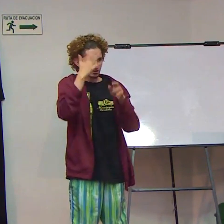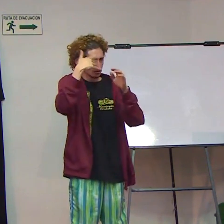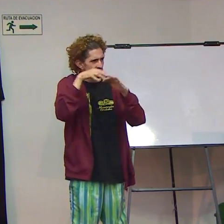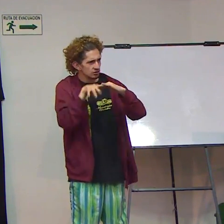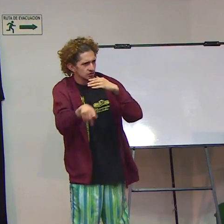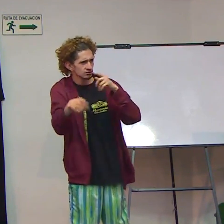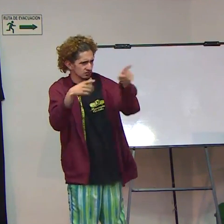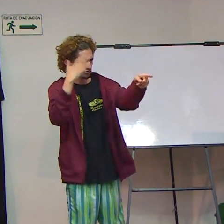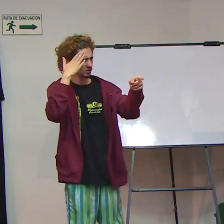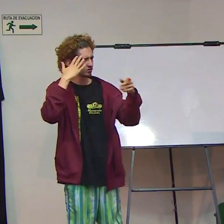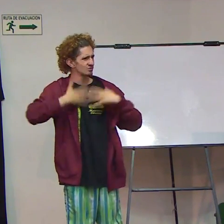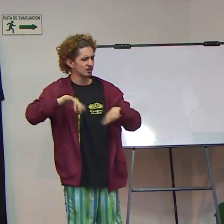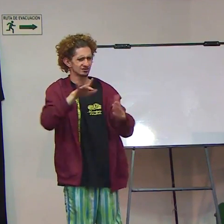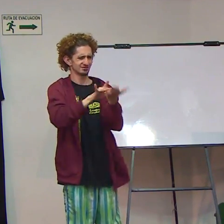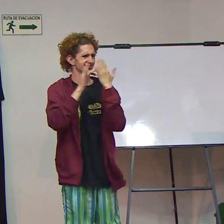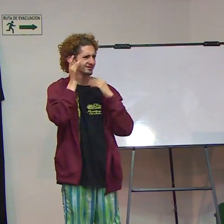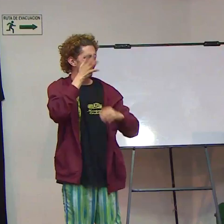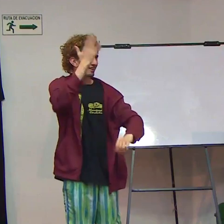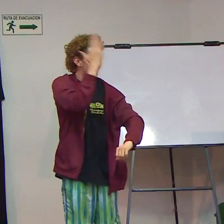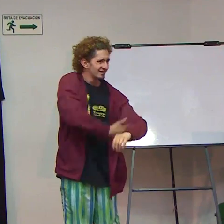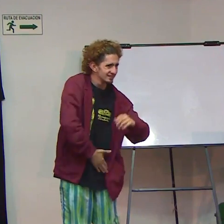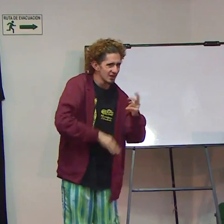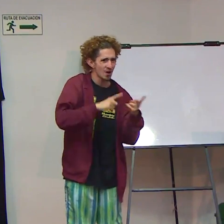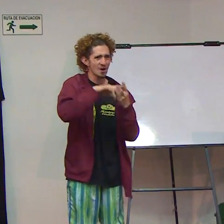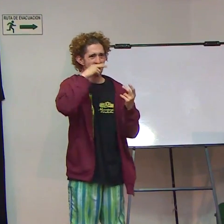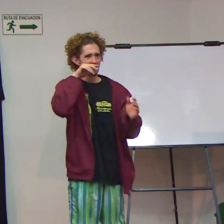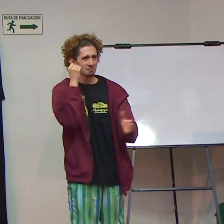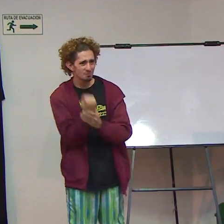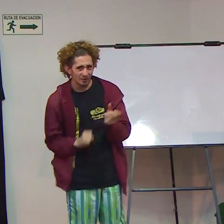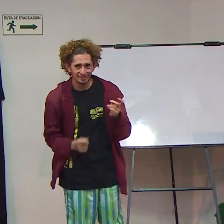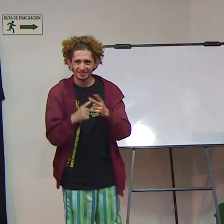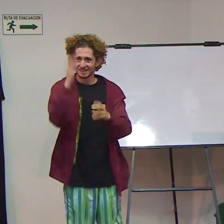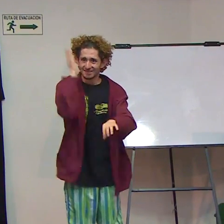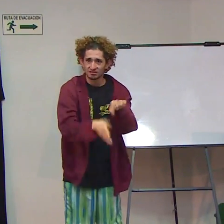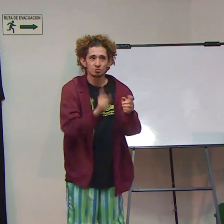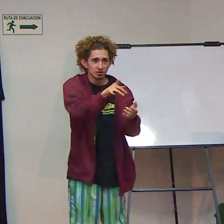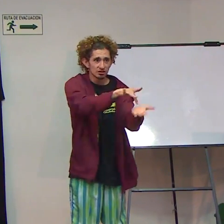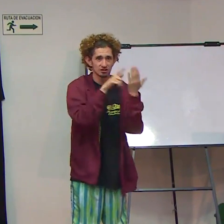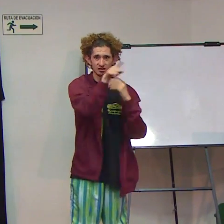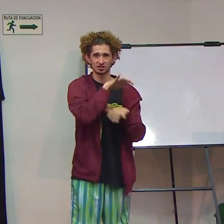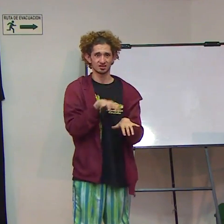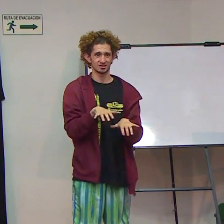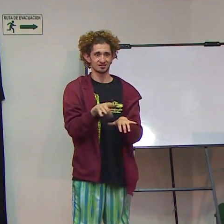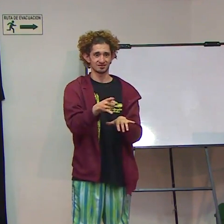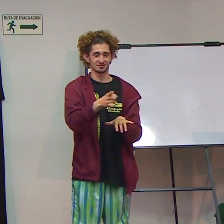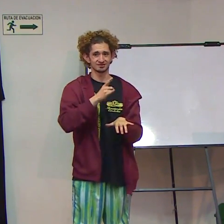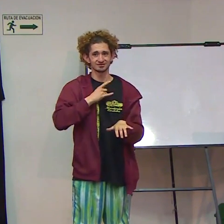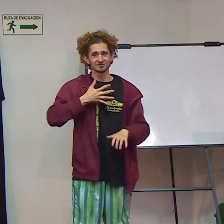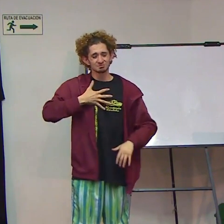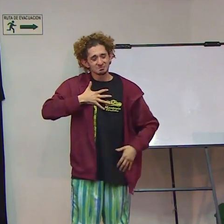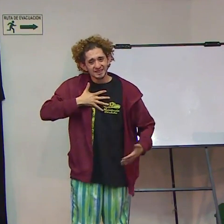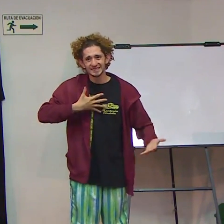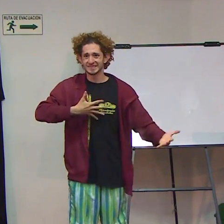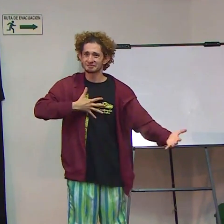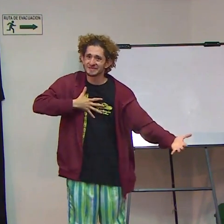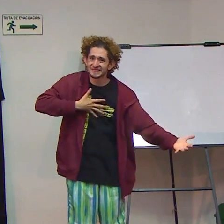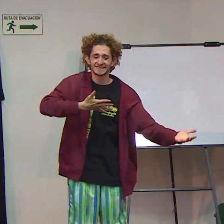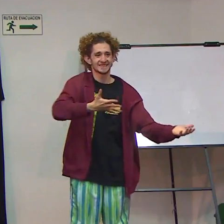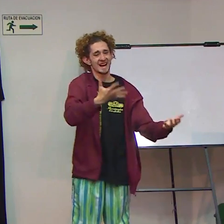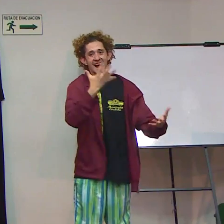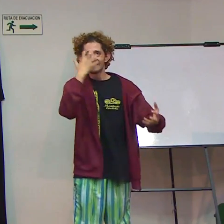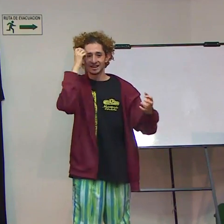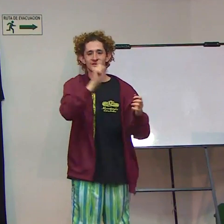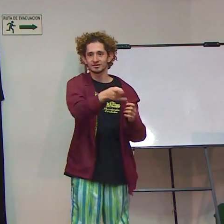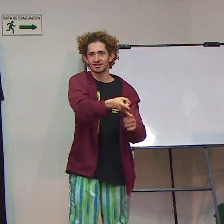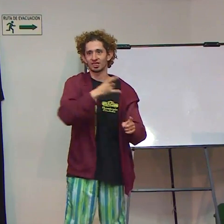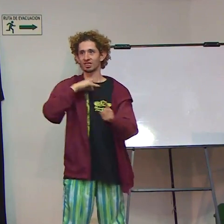poco. Cuando veo en internet, por ejemplo, ustedes saben, los mutilados, todas las situaciones que